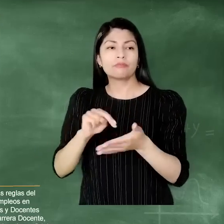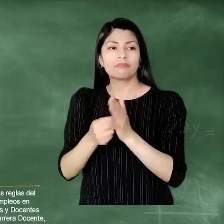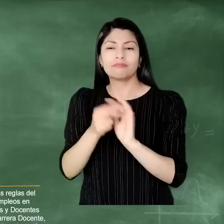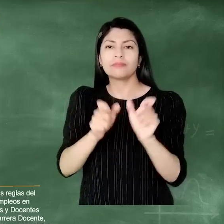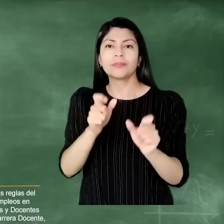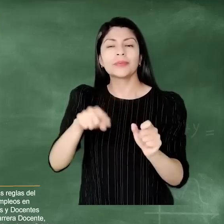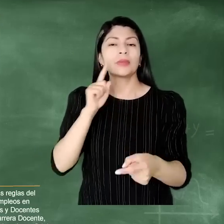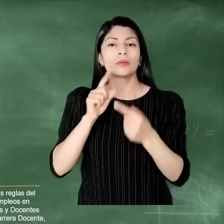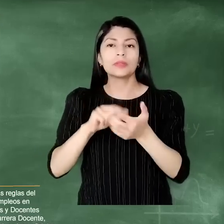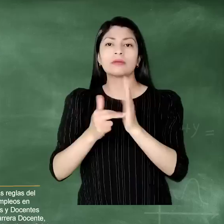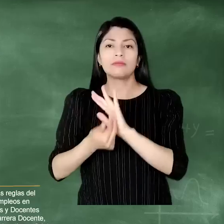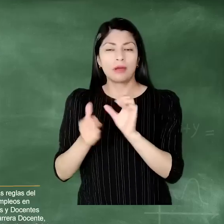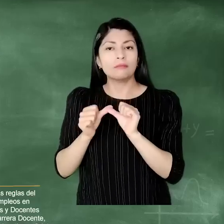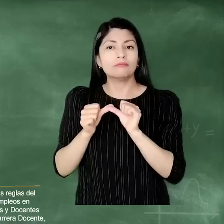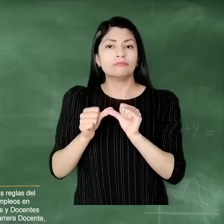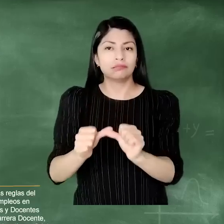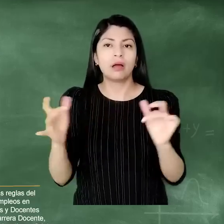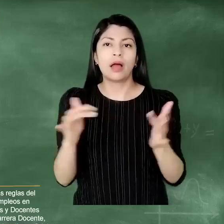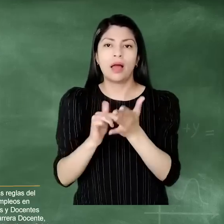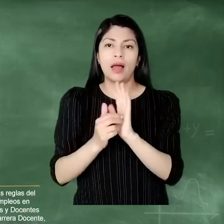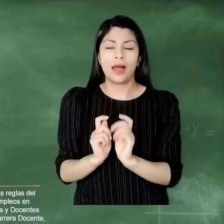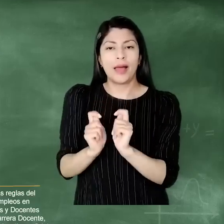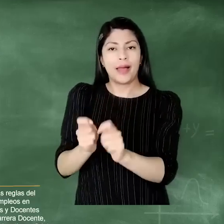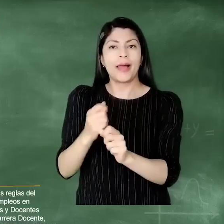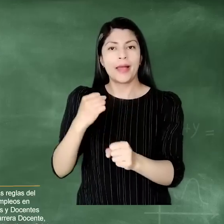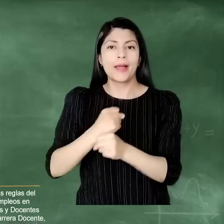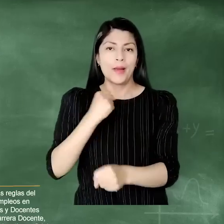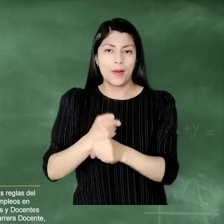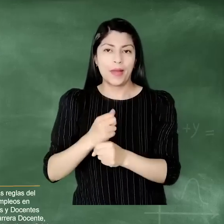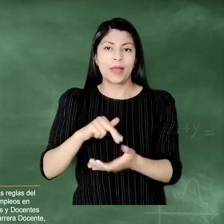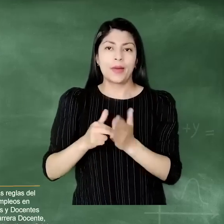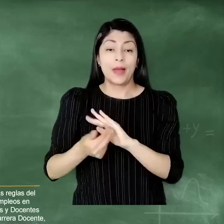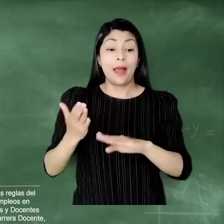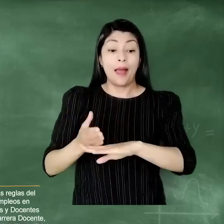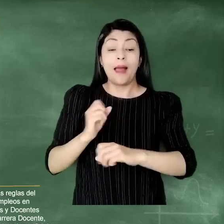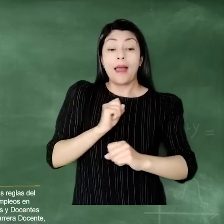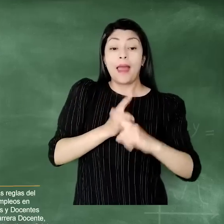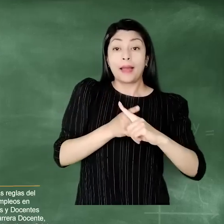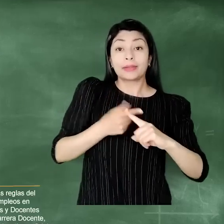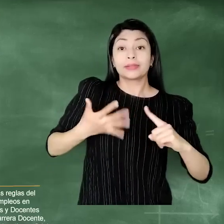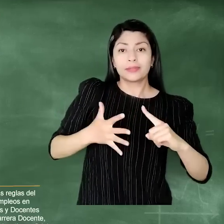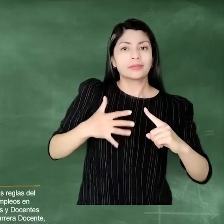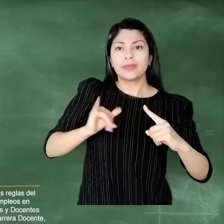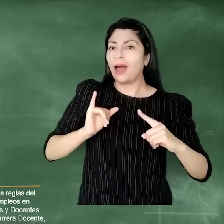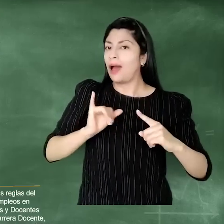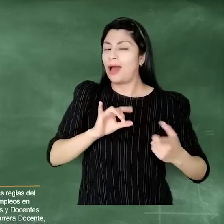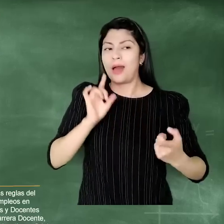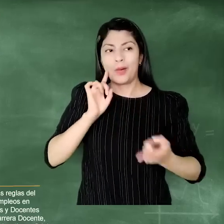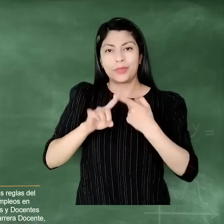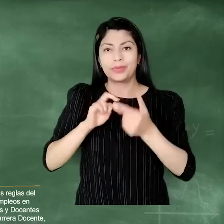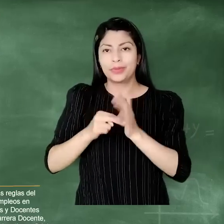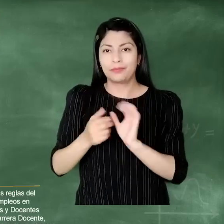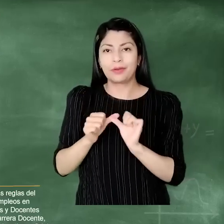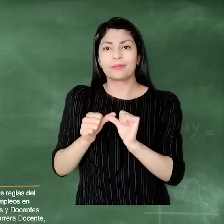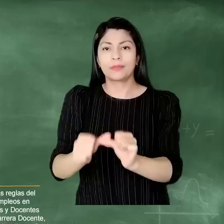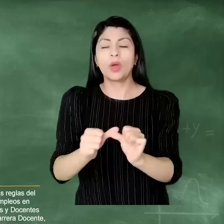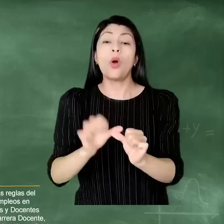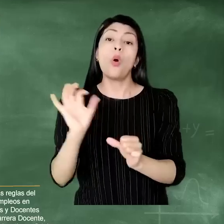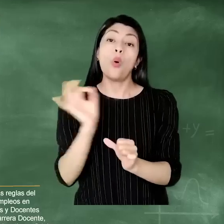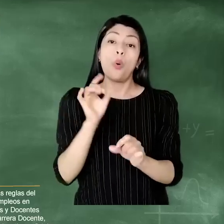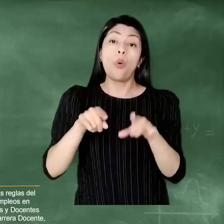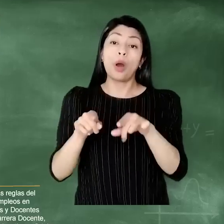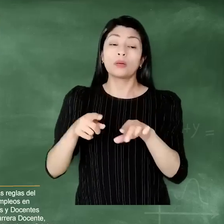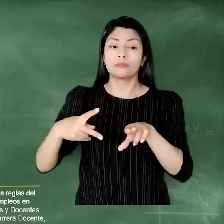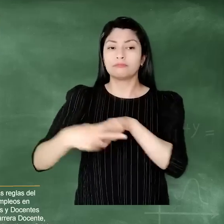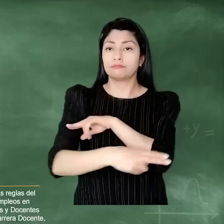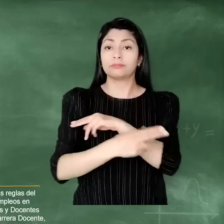territorial de origen del educador para que decrete vacancia definitiva del cargo que se encontraba en vacancia temporal. En caso